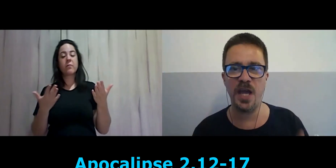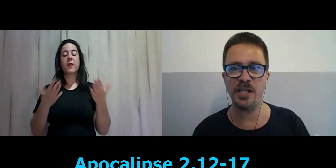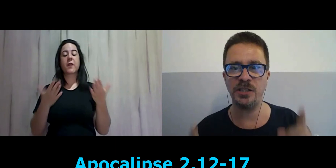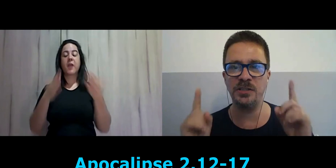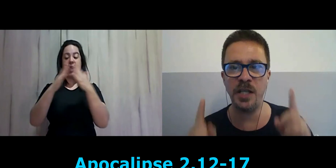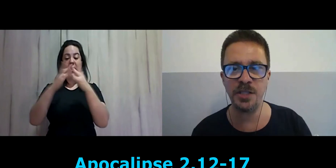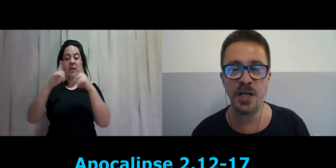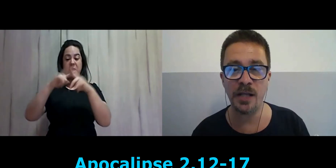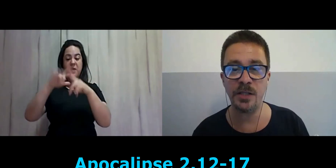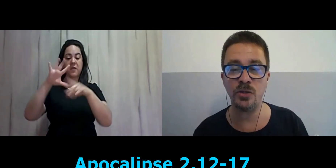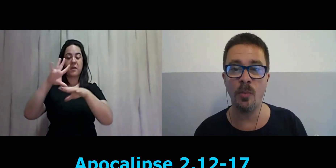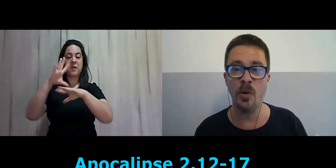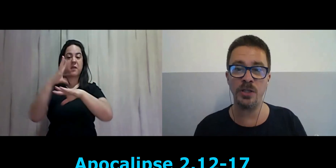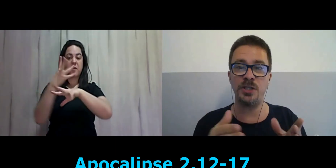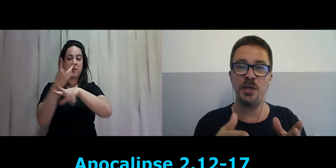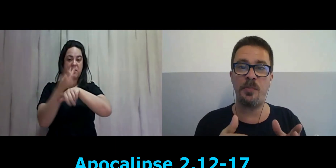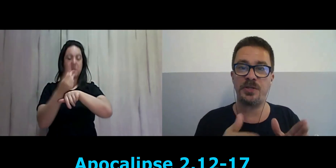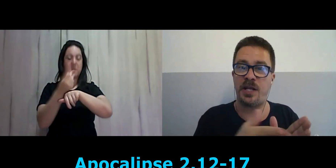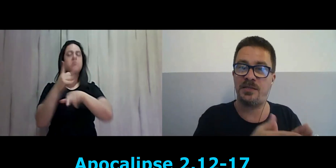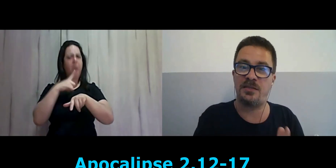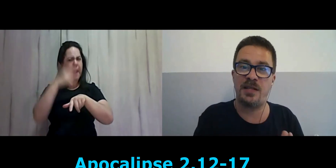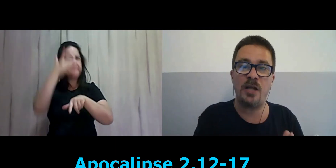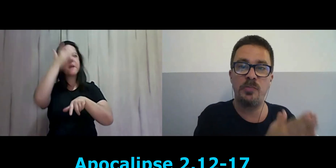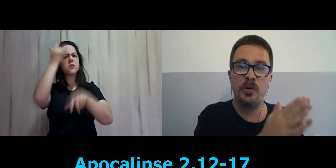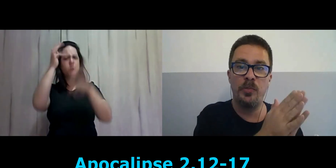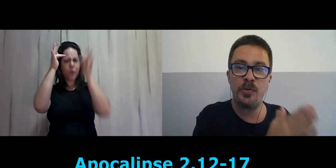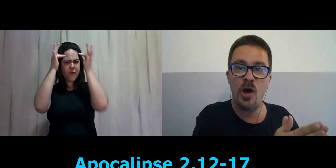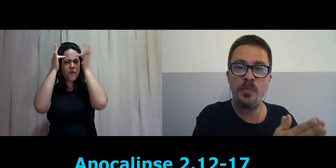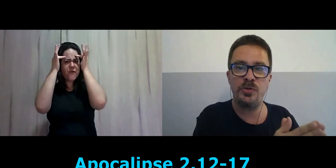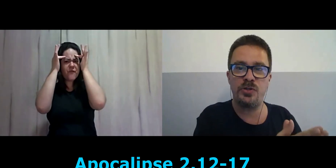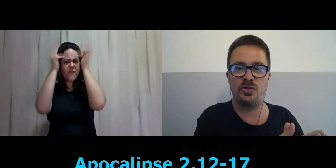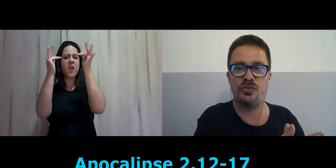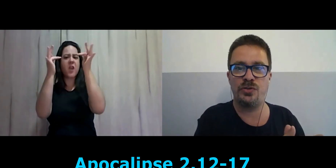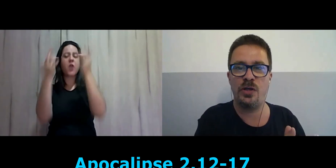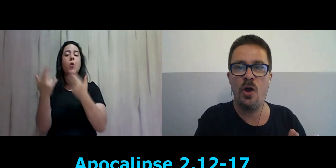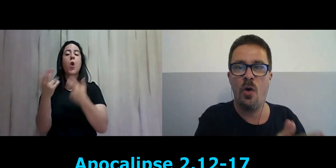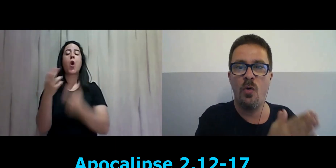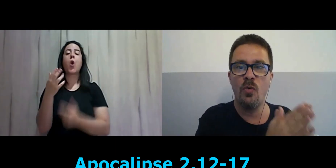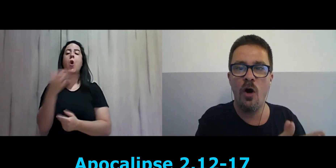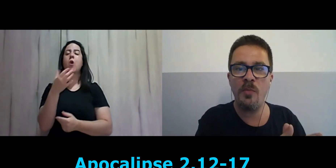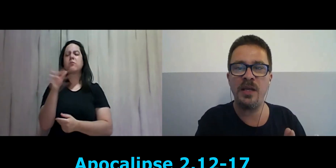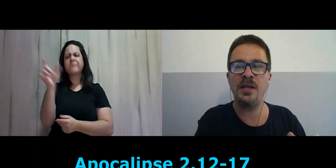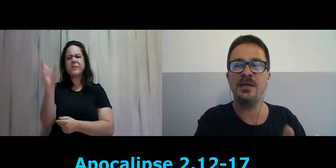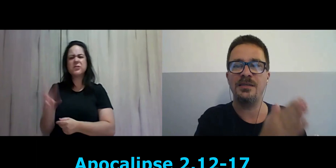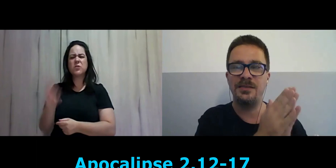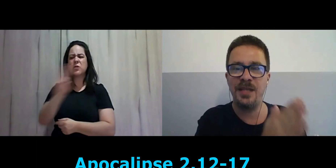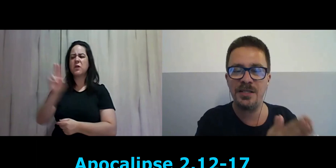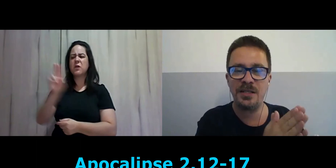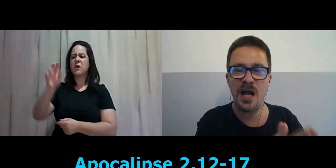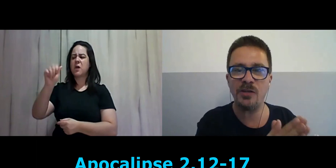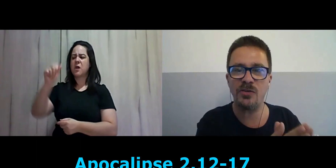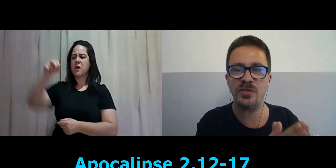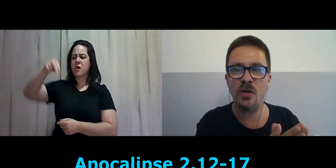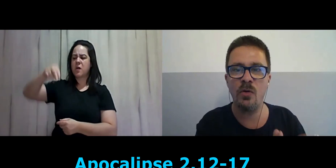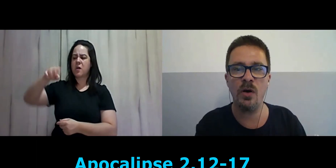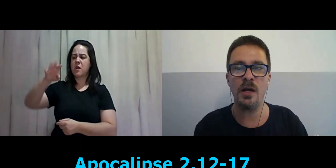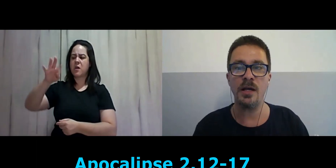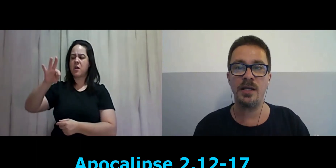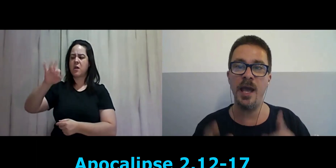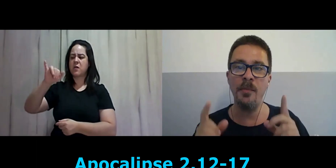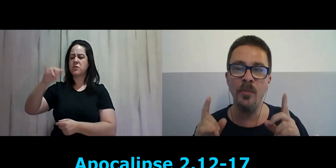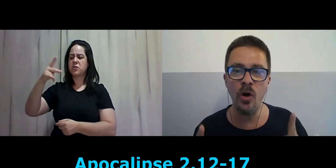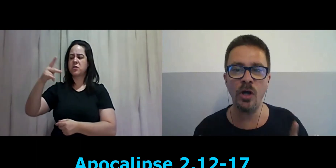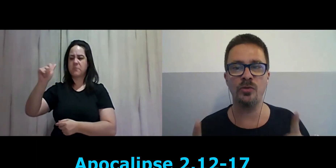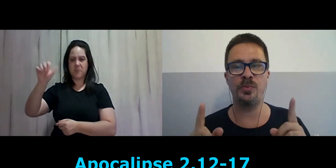pessoas fiéis, dedicadas, como Antipas, que é citado pelo próprio Jesus, um homem dedicado ao